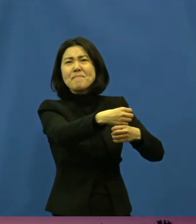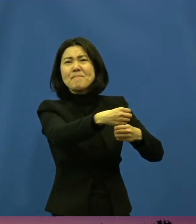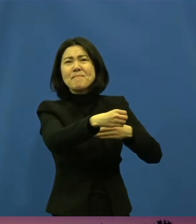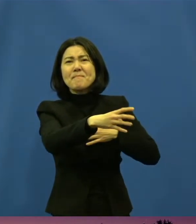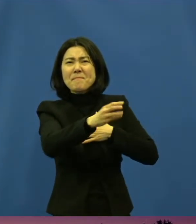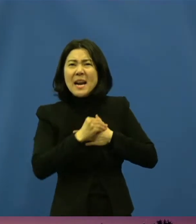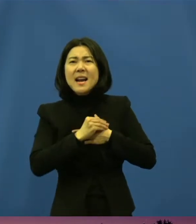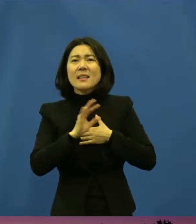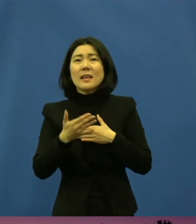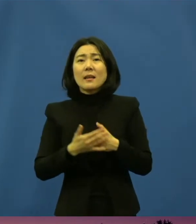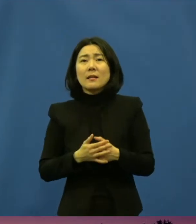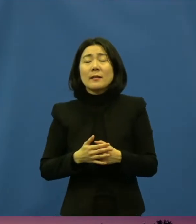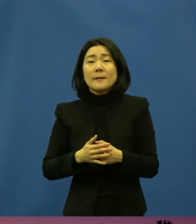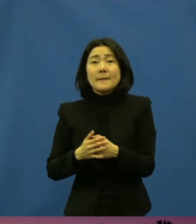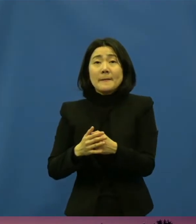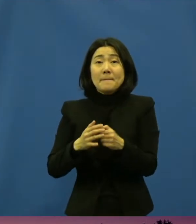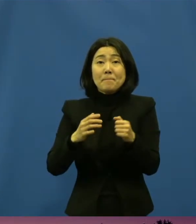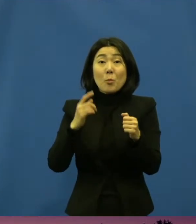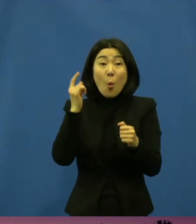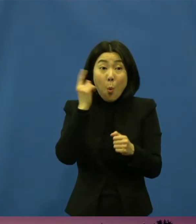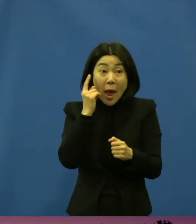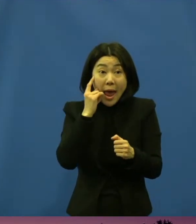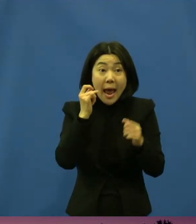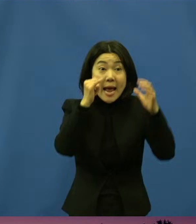이는 세상에 있는 모든 것이